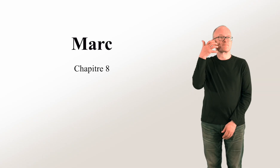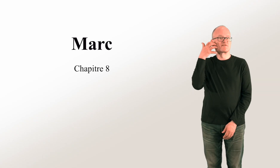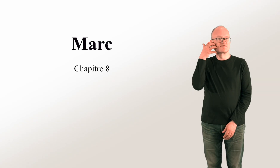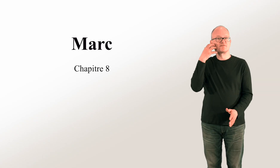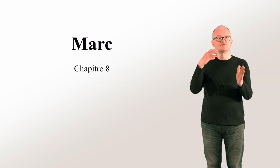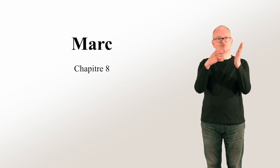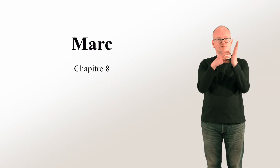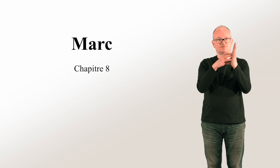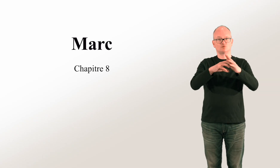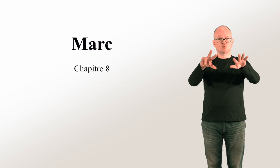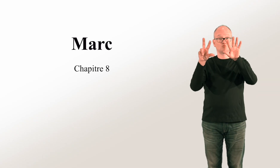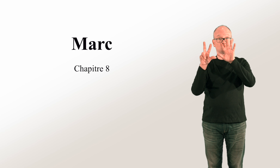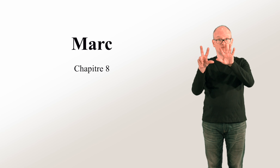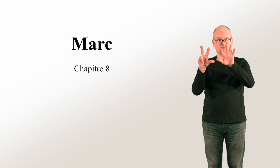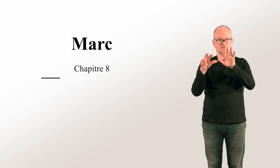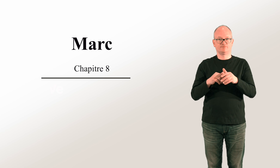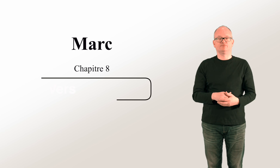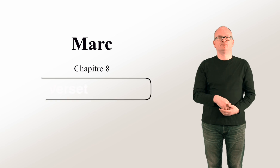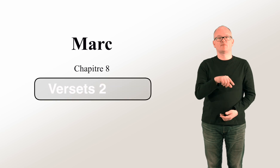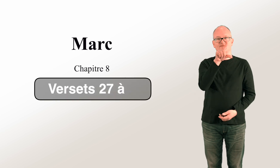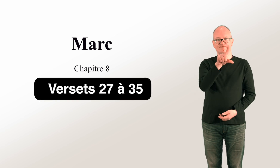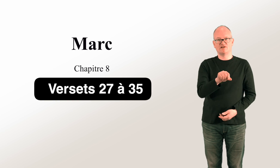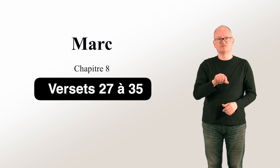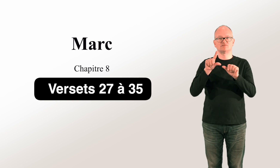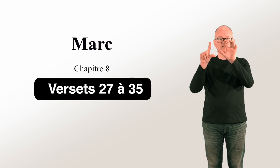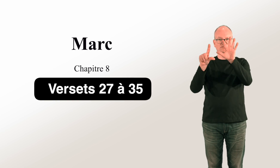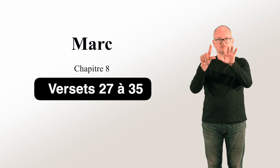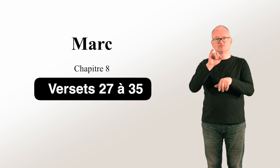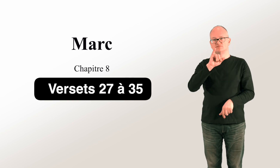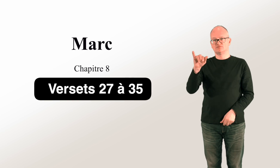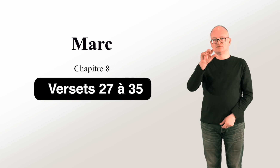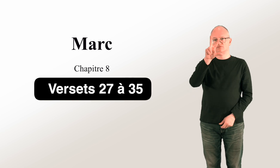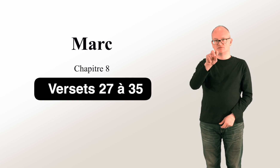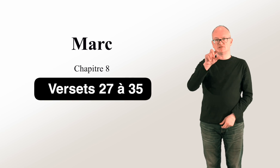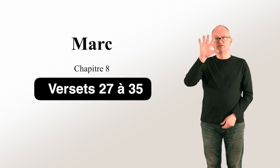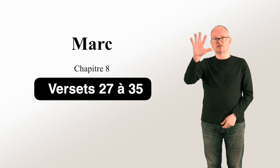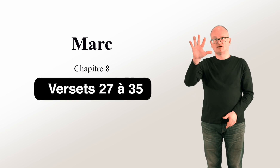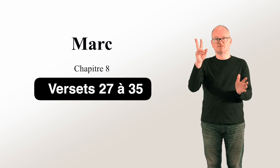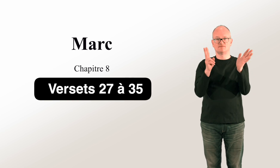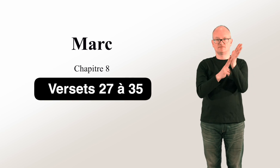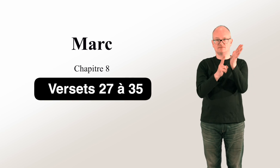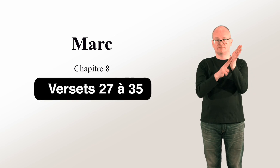Évangile de Marc, chapitre 8, versets 27 à 35.